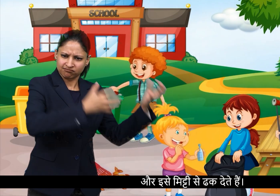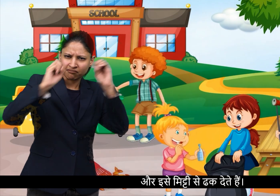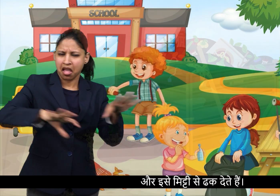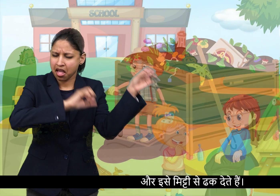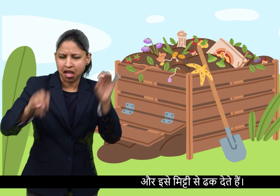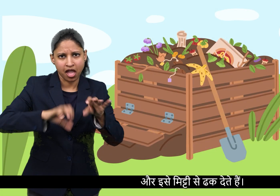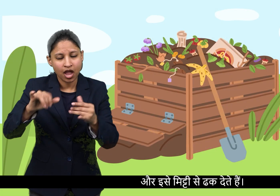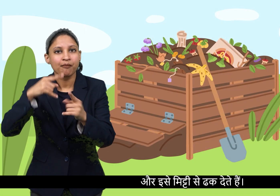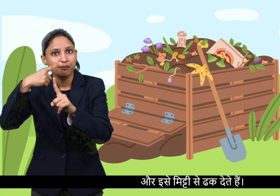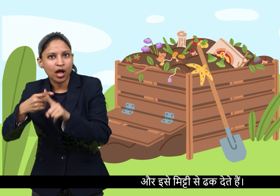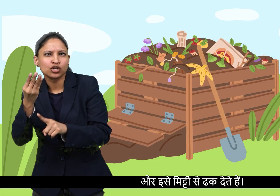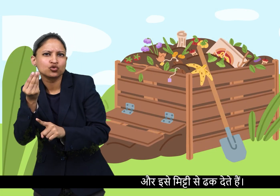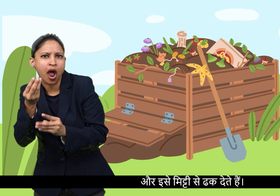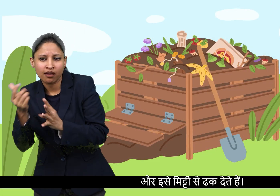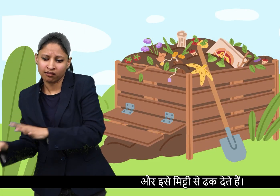ढक देते हैं।